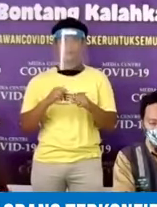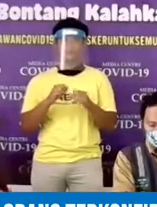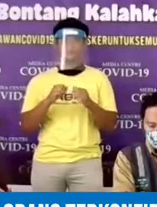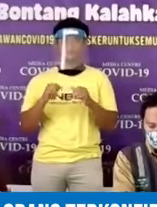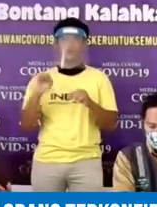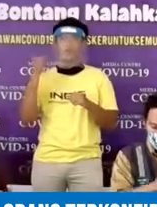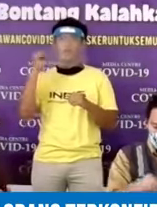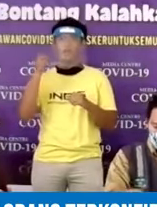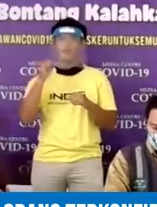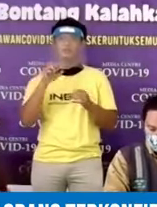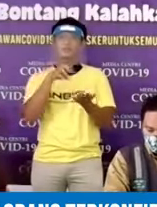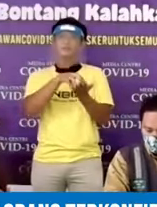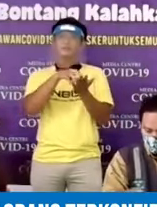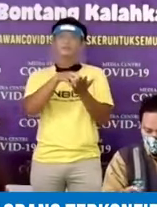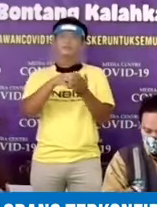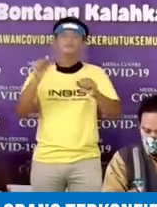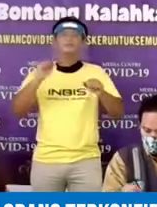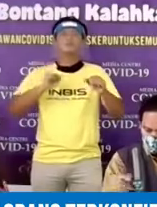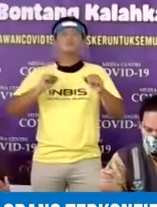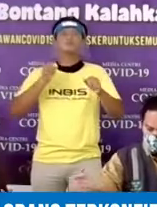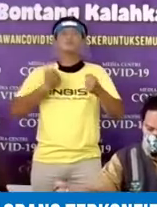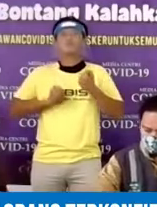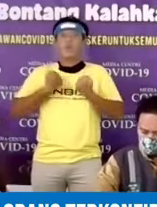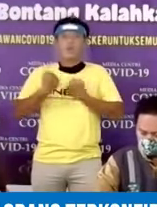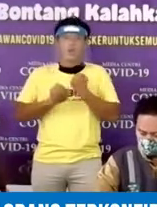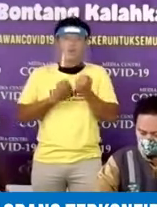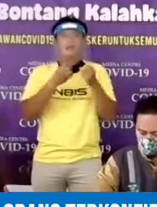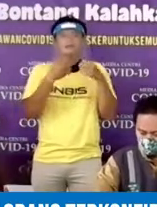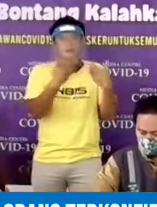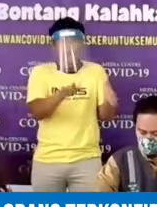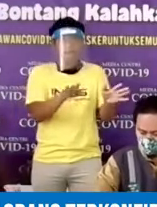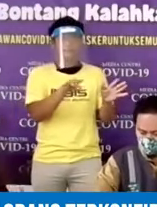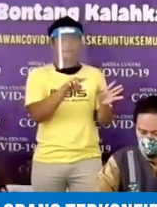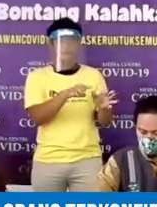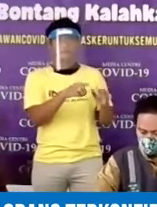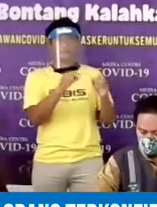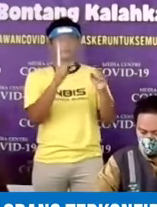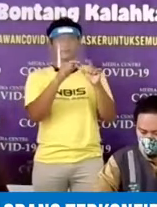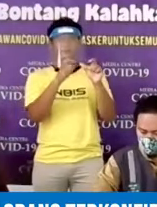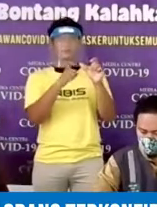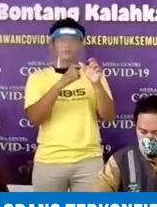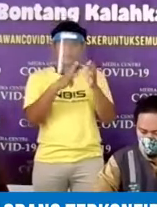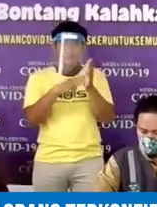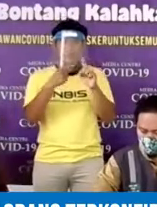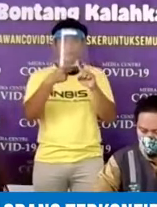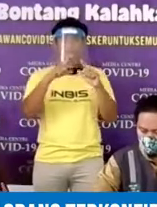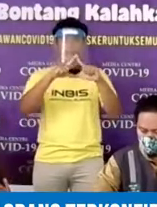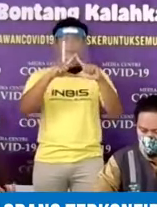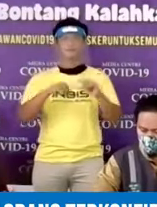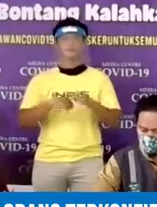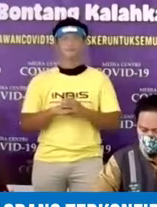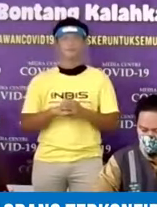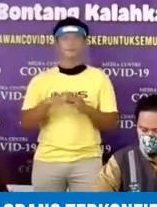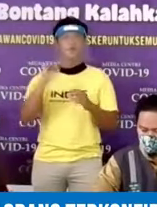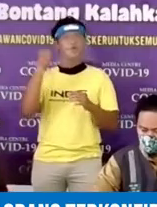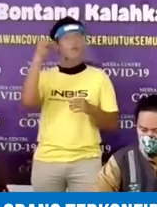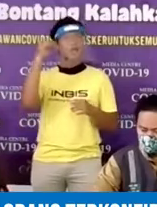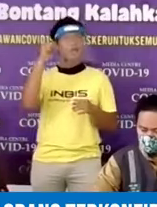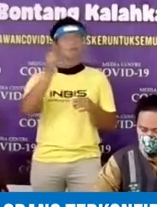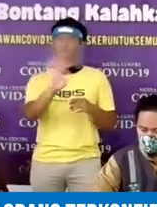untuk beberapa aksi sosialisasi sebelah sudah dilakukan secara aktif beberapa waktu belakangan ini kami sudah mengumpulkan